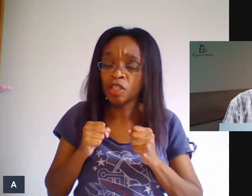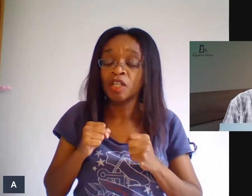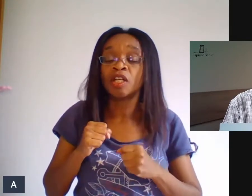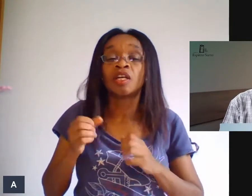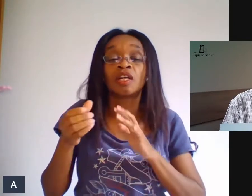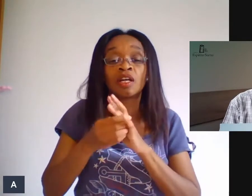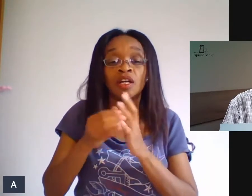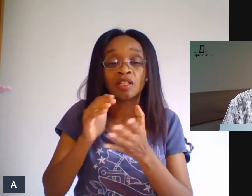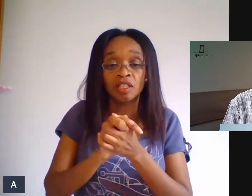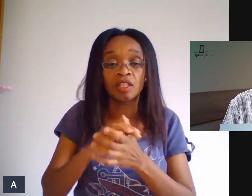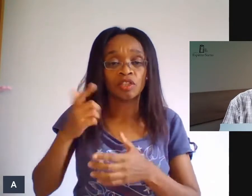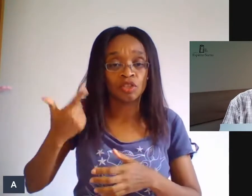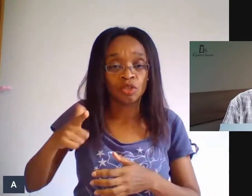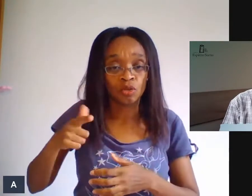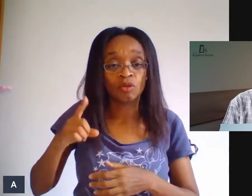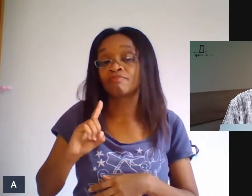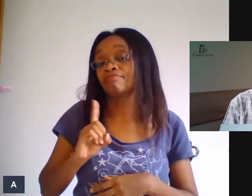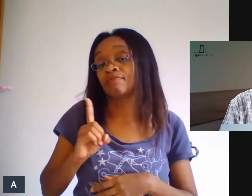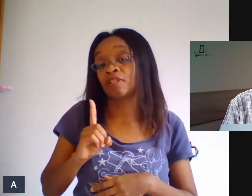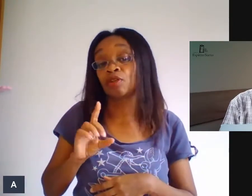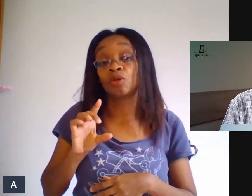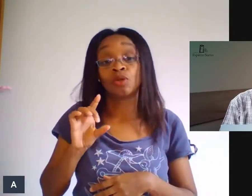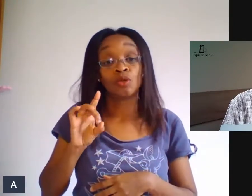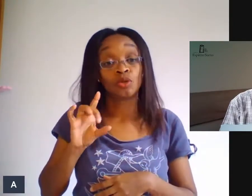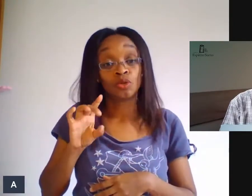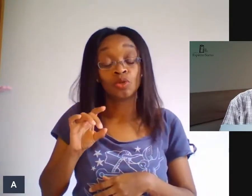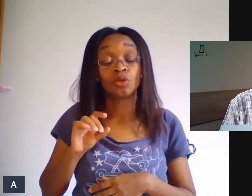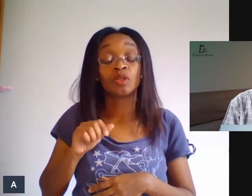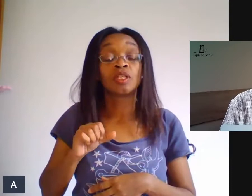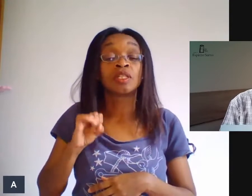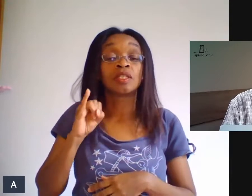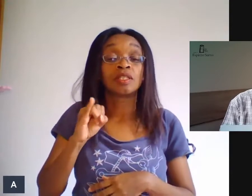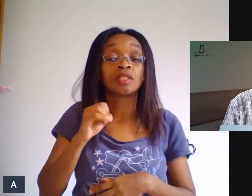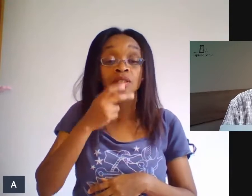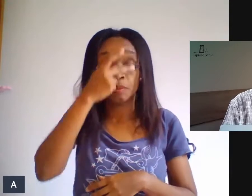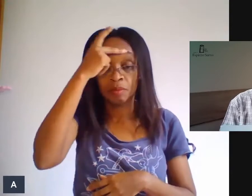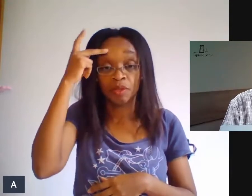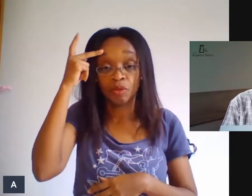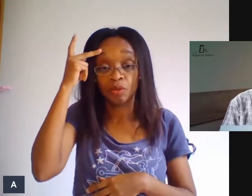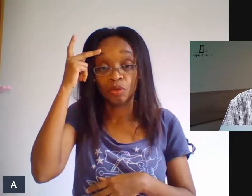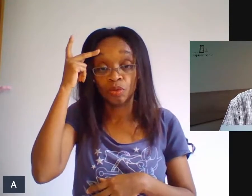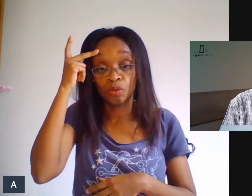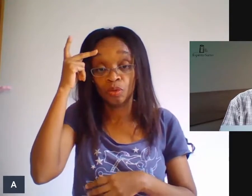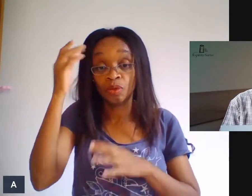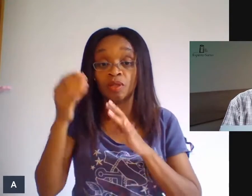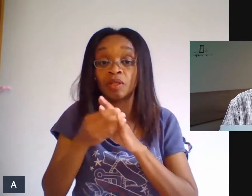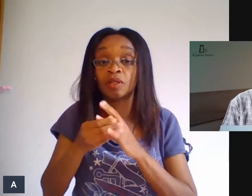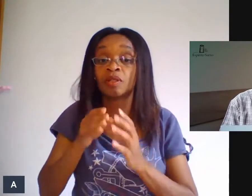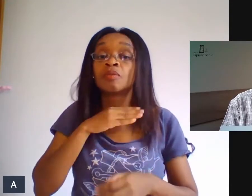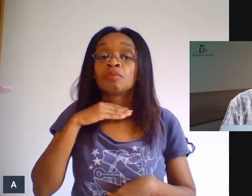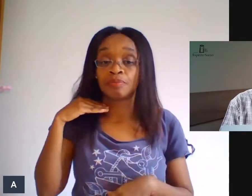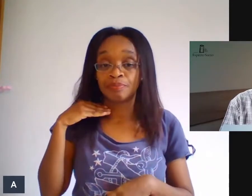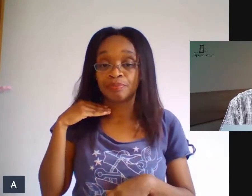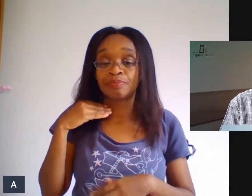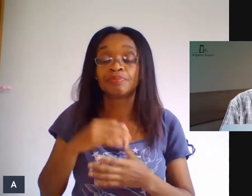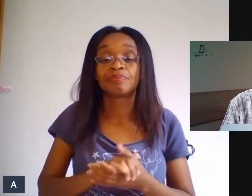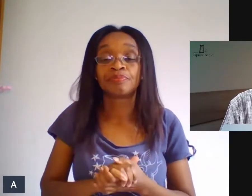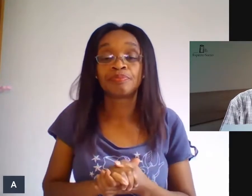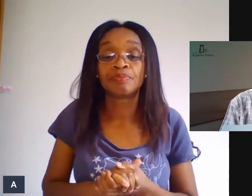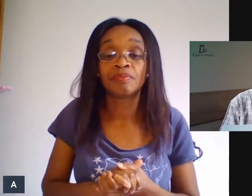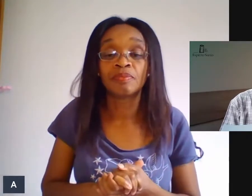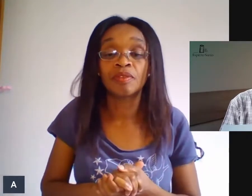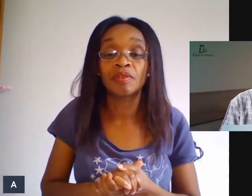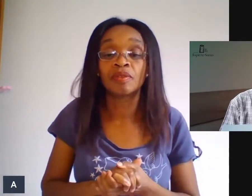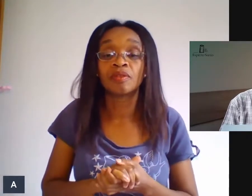A formação dos sacramentos são as palavras que eles dizem para significar se aceita o contrato, aquele famoso